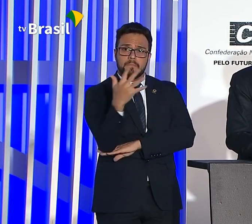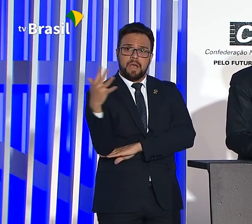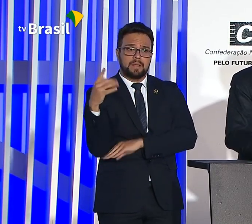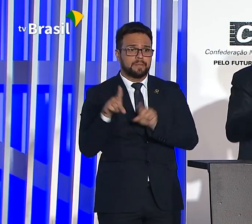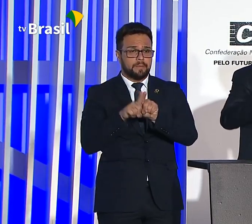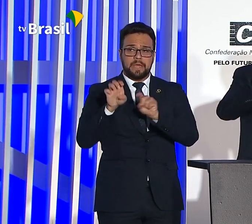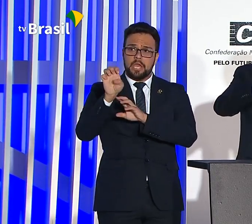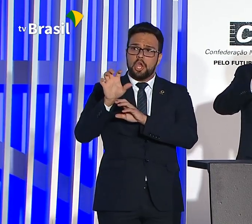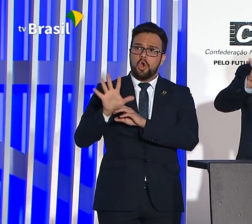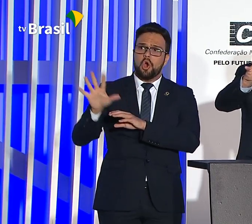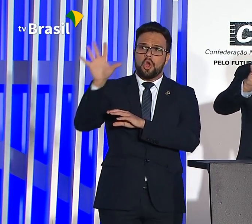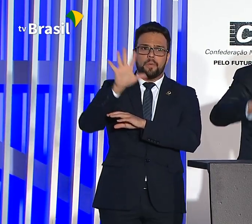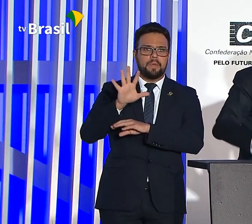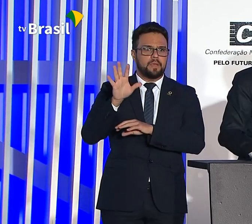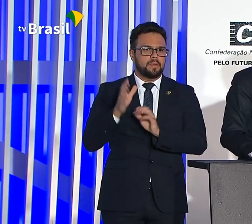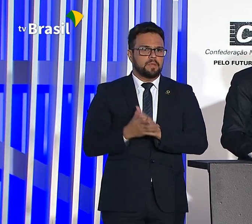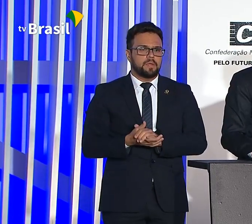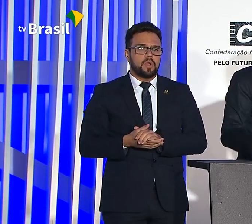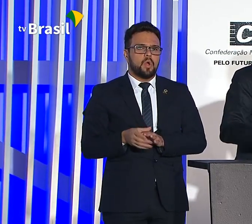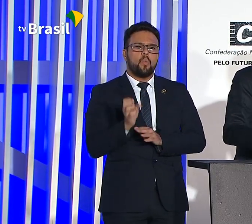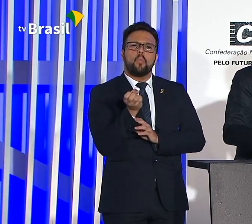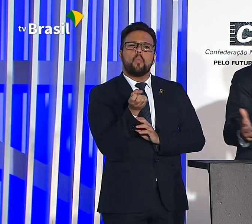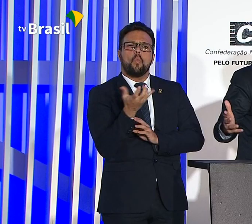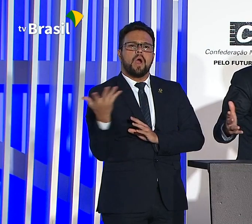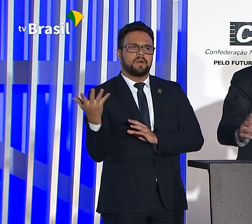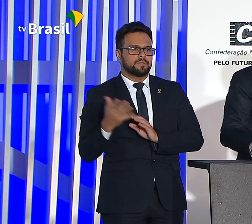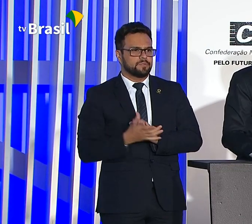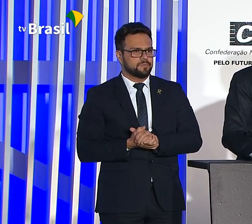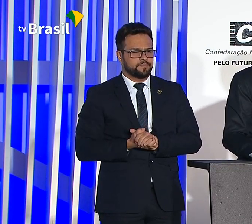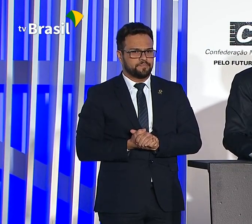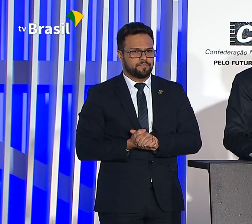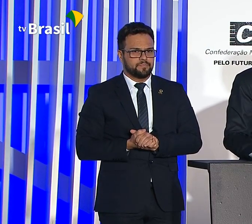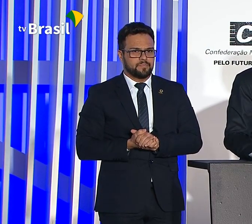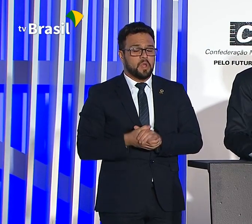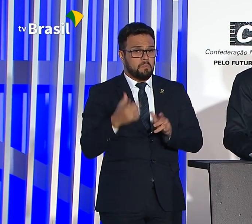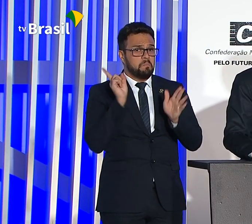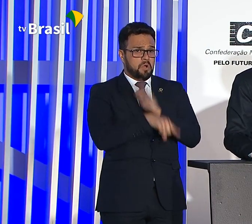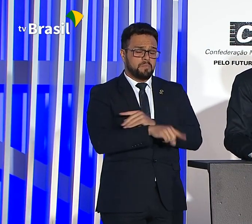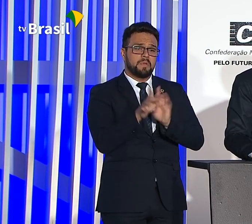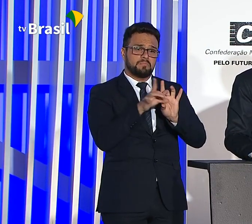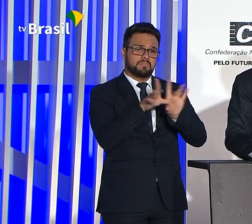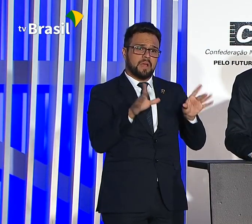uma pergunta enfim tomos não em metros